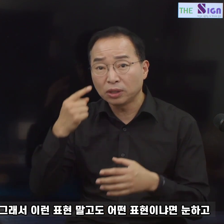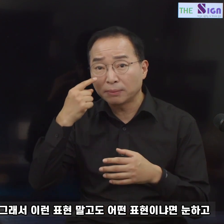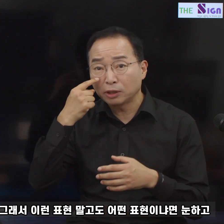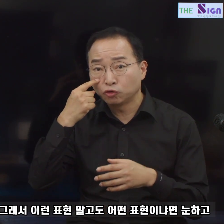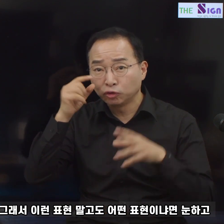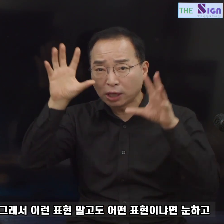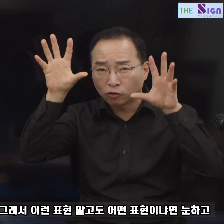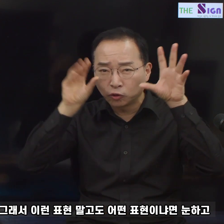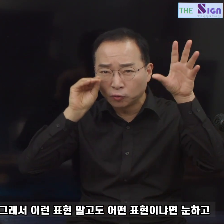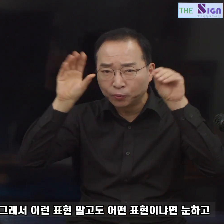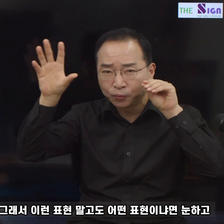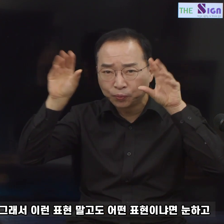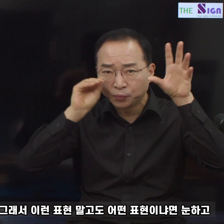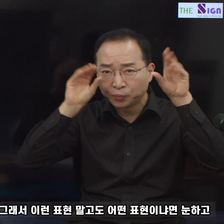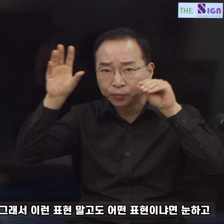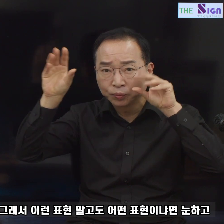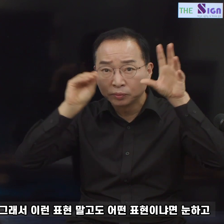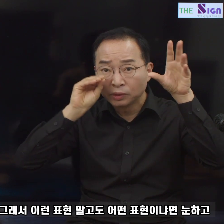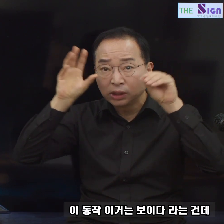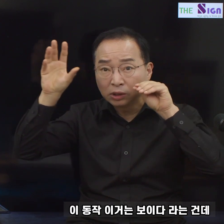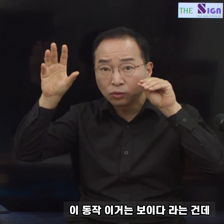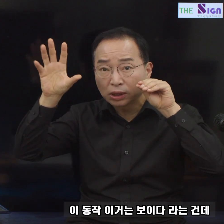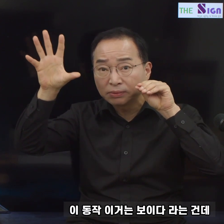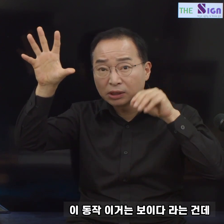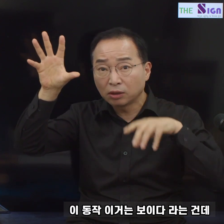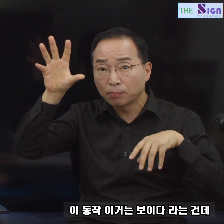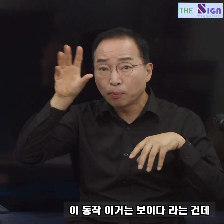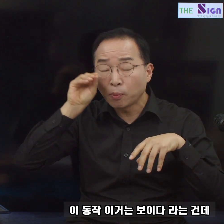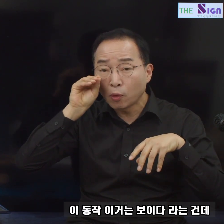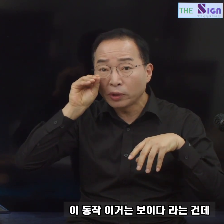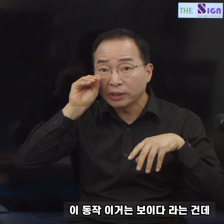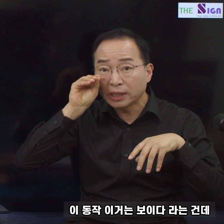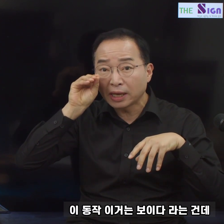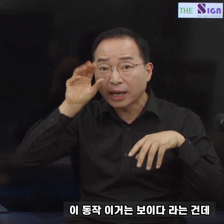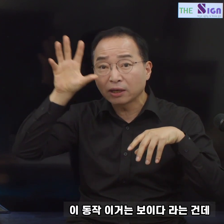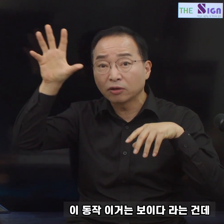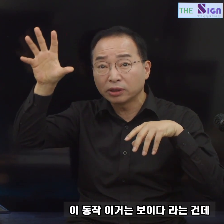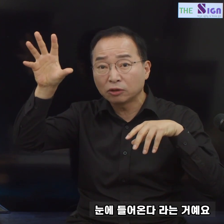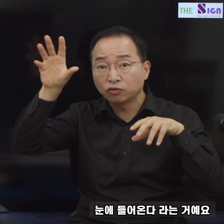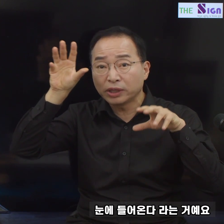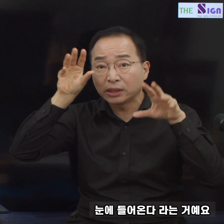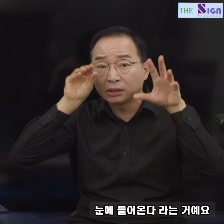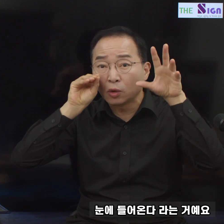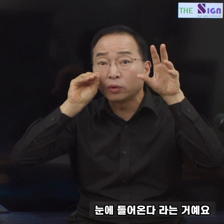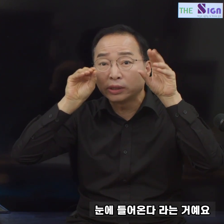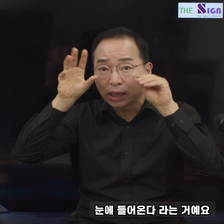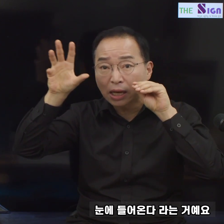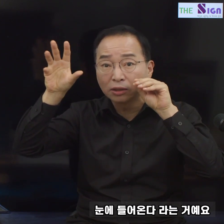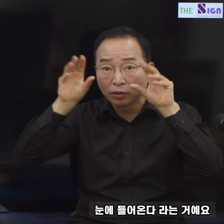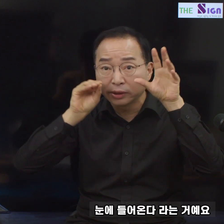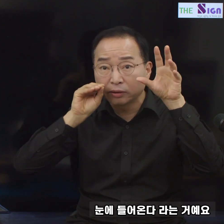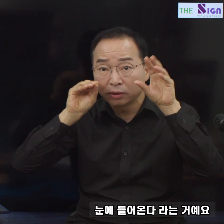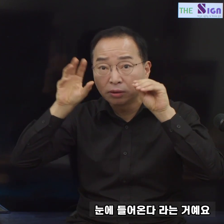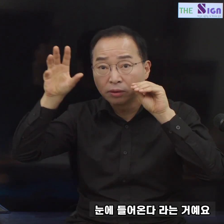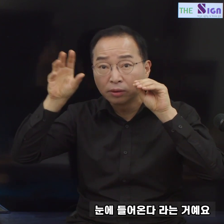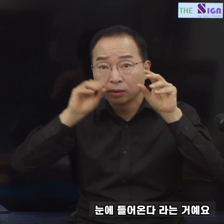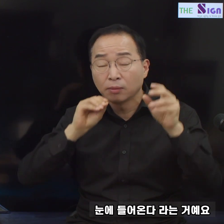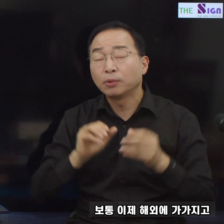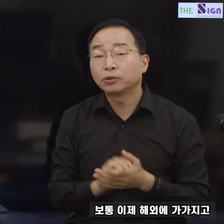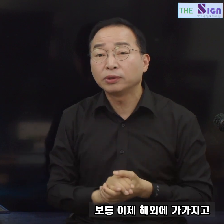표현이냐면 눈하고 이 동작, 이거는 보이다라는 건데 눈에 들어온다라는 거예요. 보통 이제